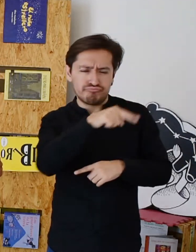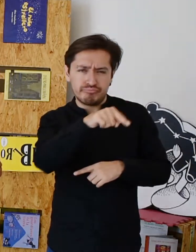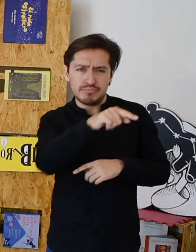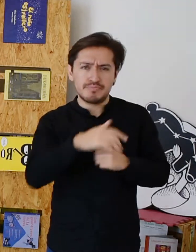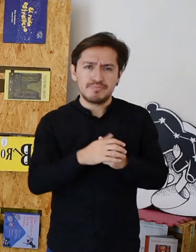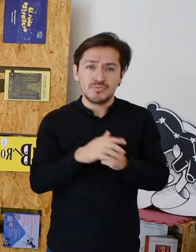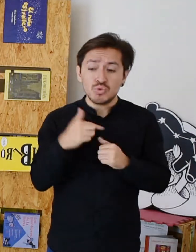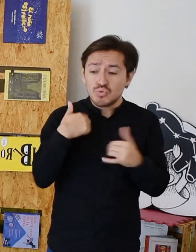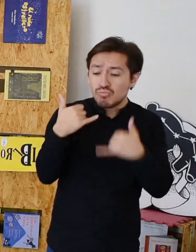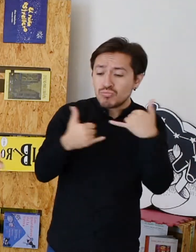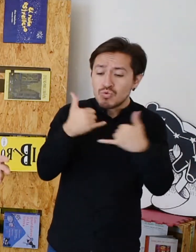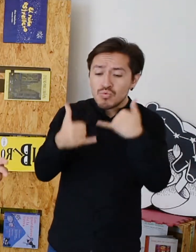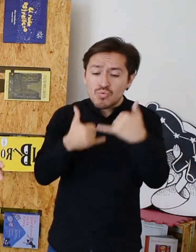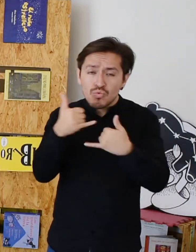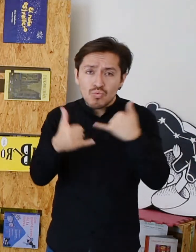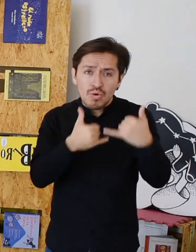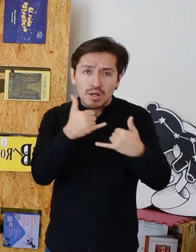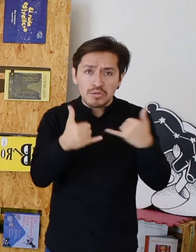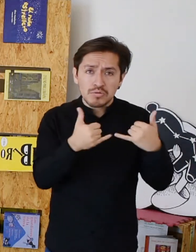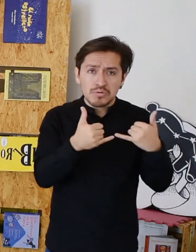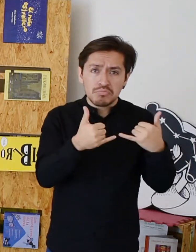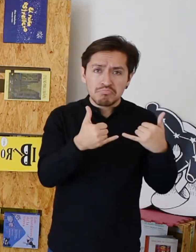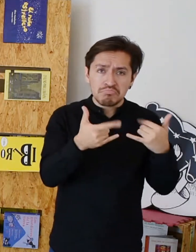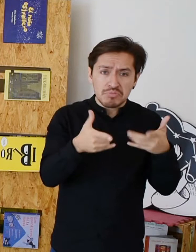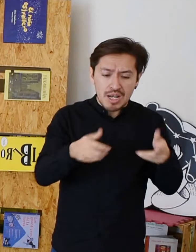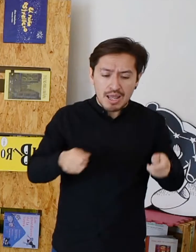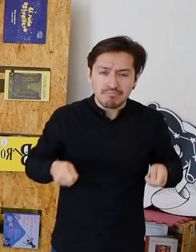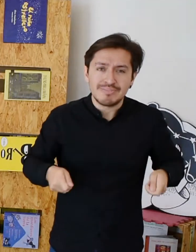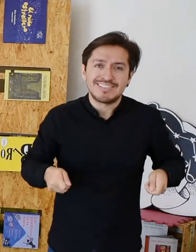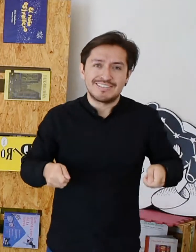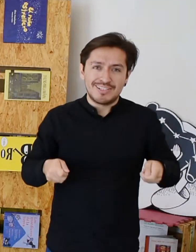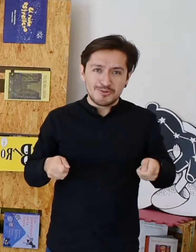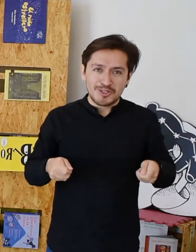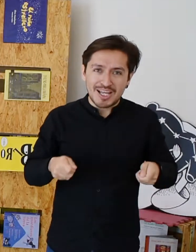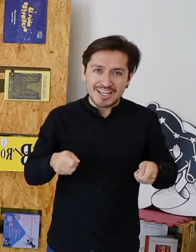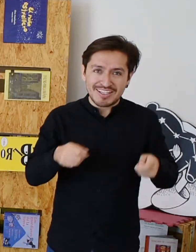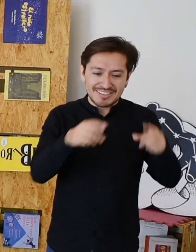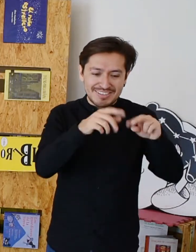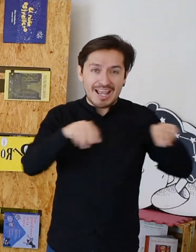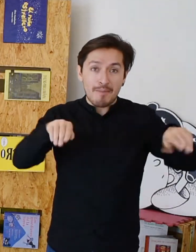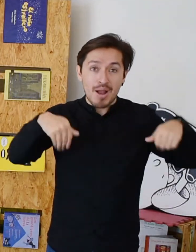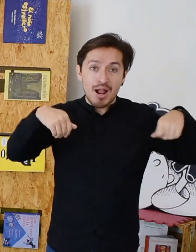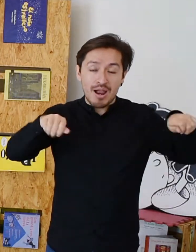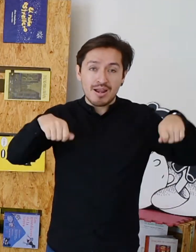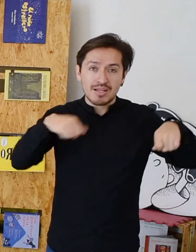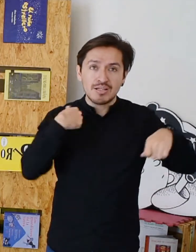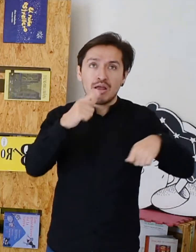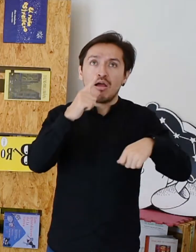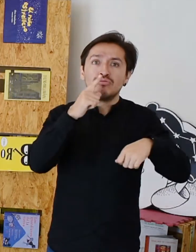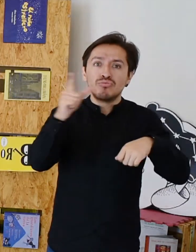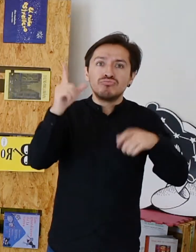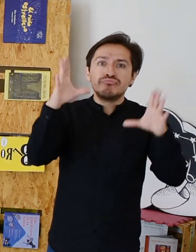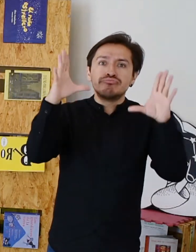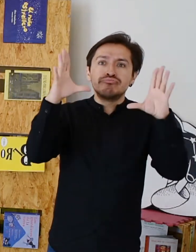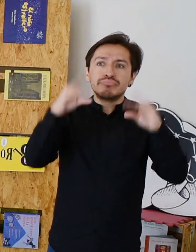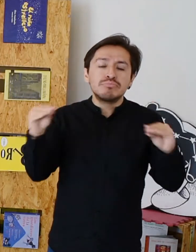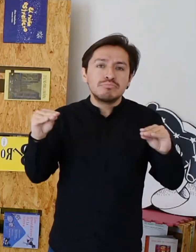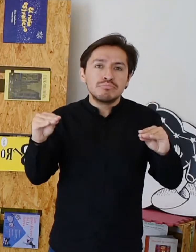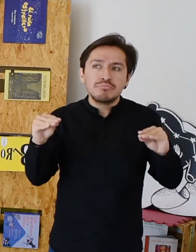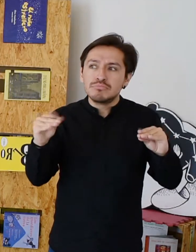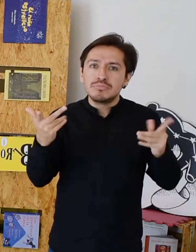jugando entre la hamaca y la mecedora cuando se va la luz. ¿Y qué hace uno cuando se va la luz?